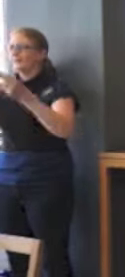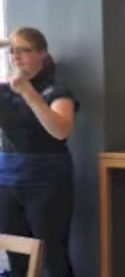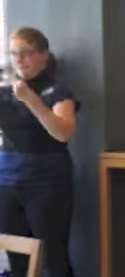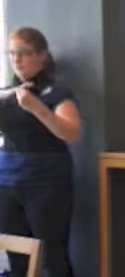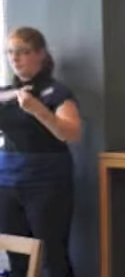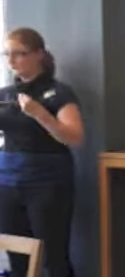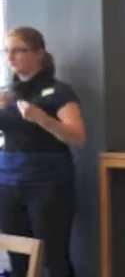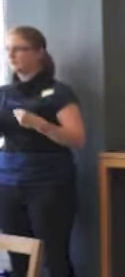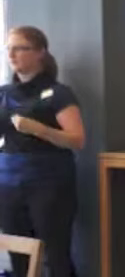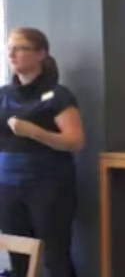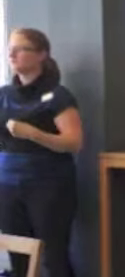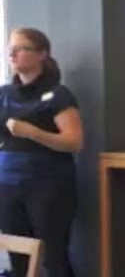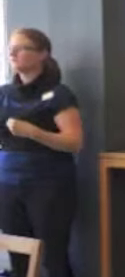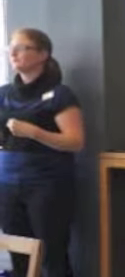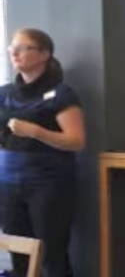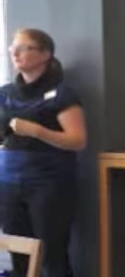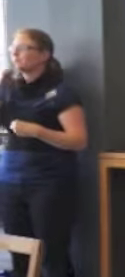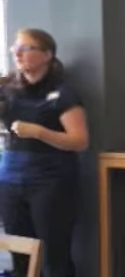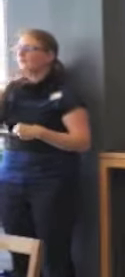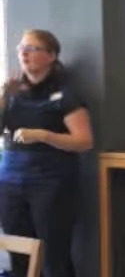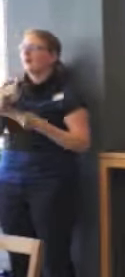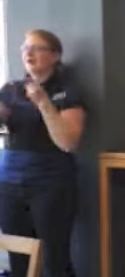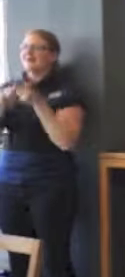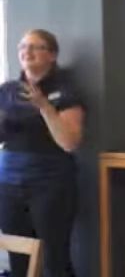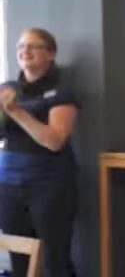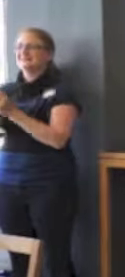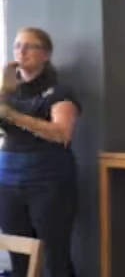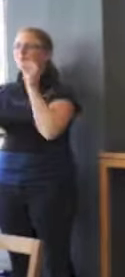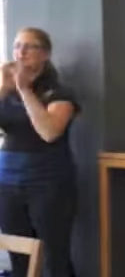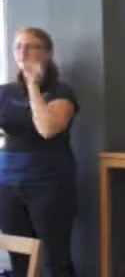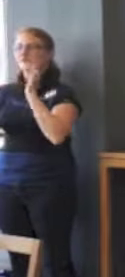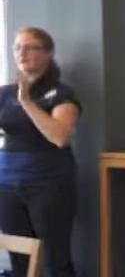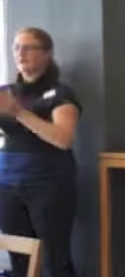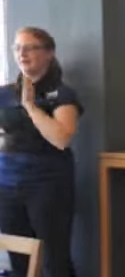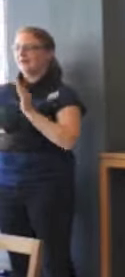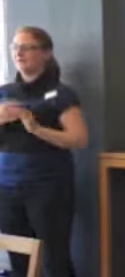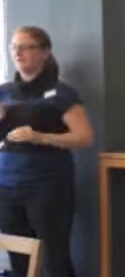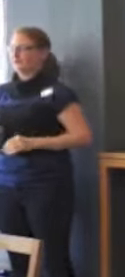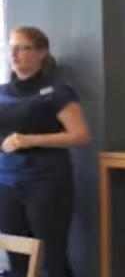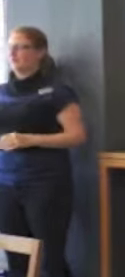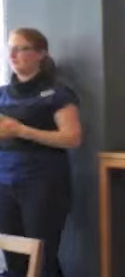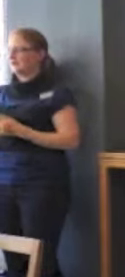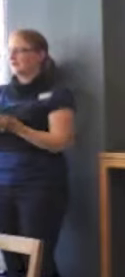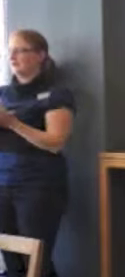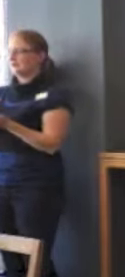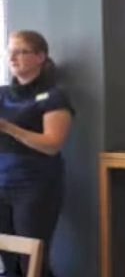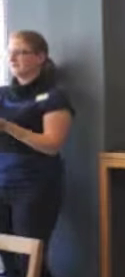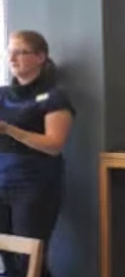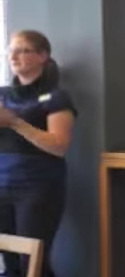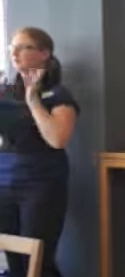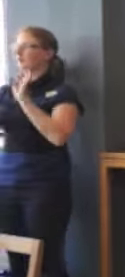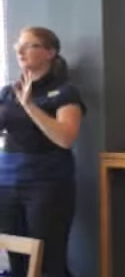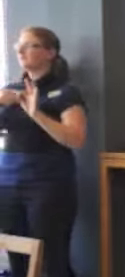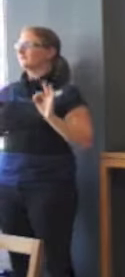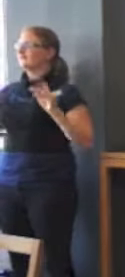ITK-utbildade som har en helt annat sätt att kommunicera än vad många av oss andra har i samhället. Och hur vi tar